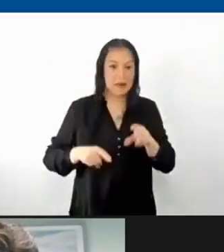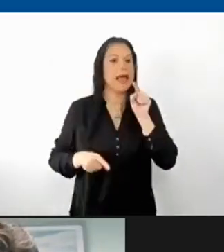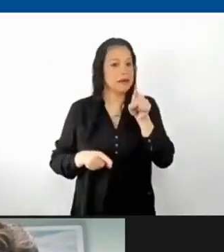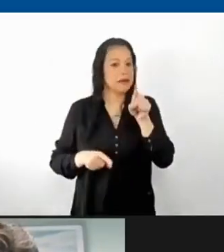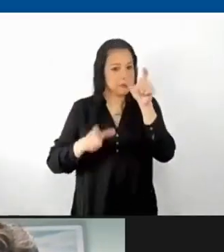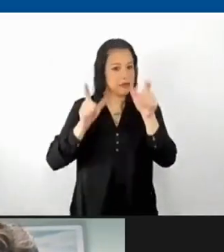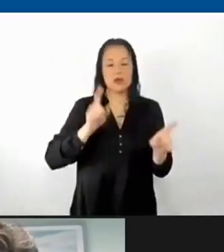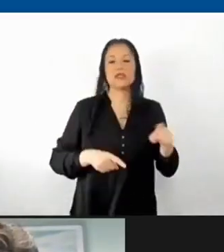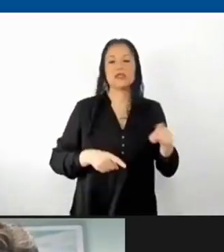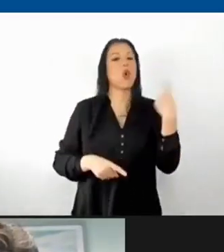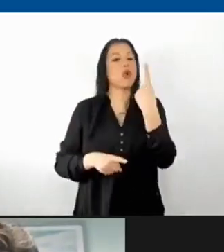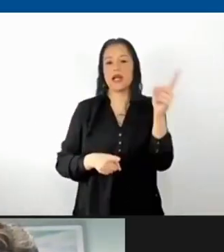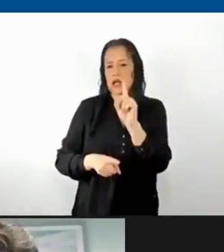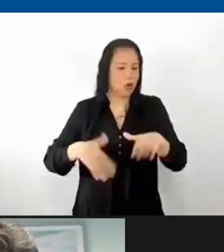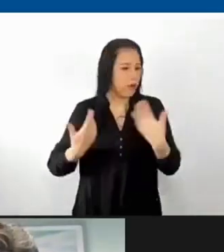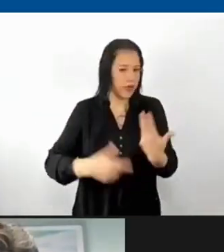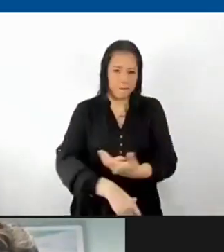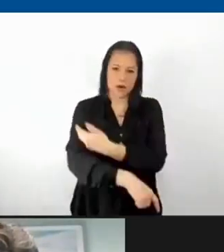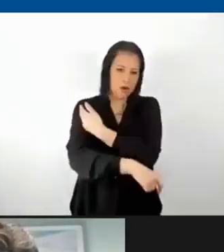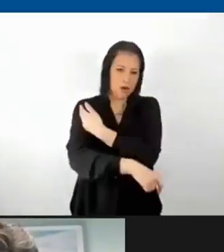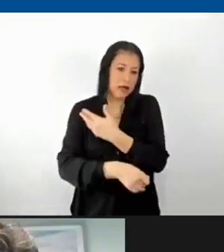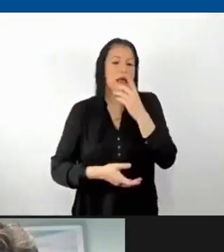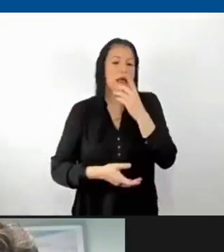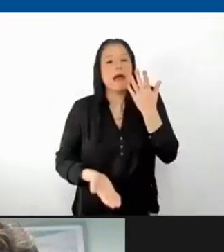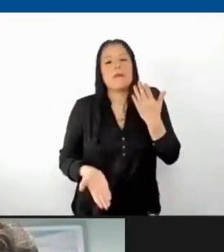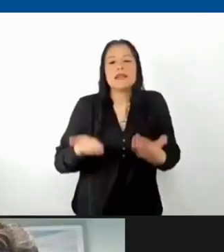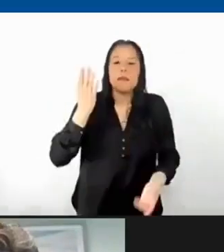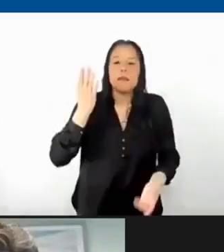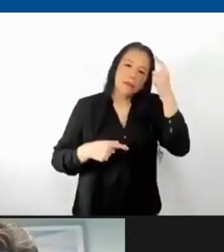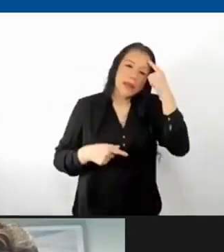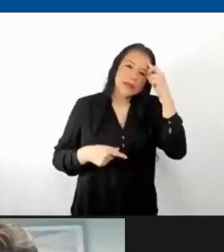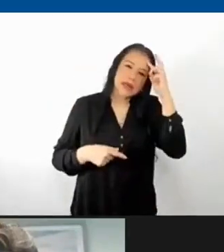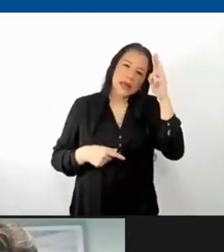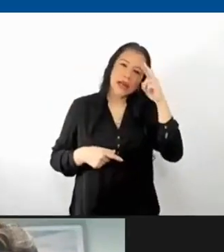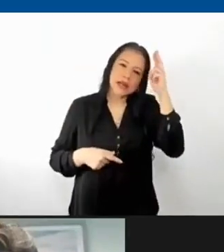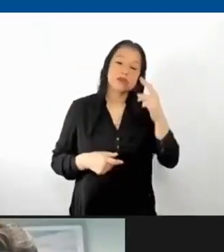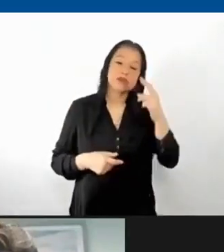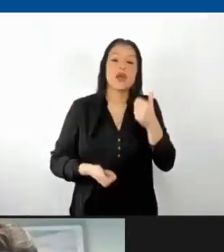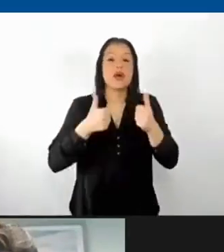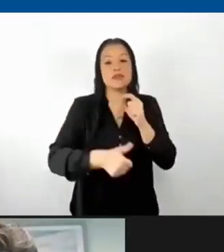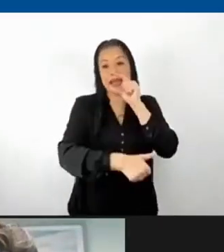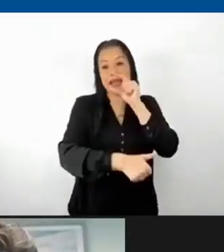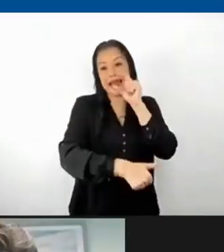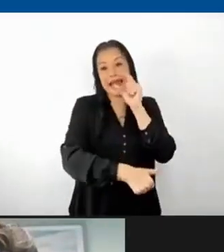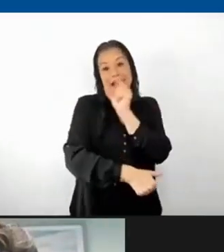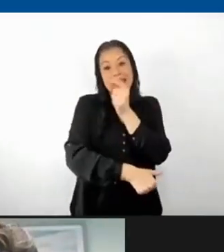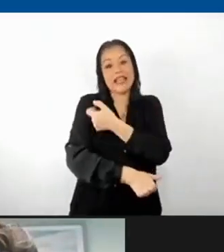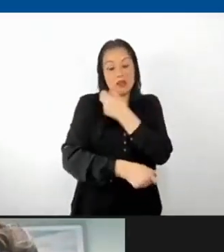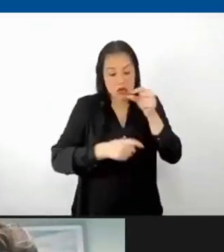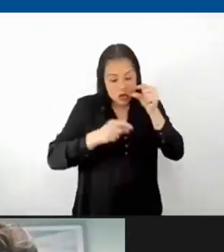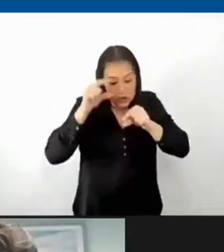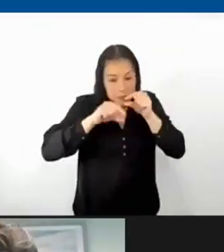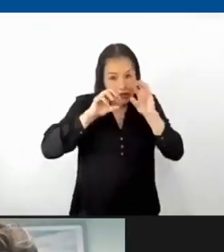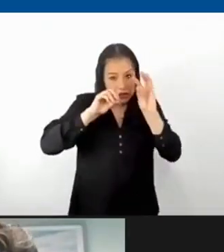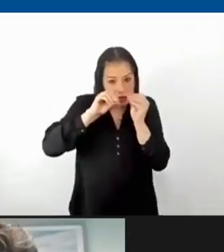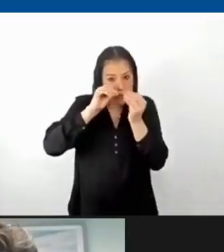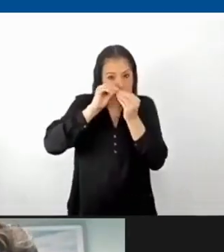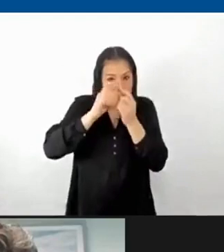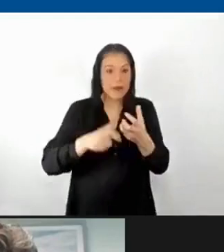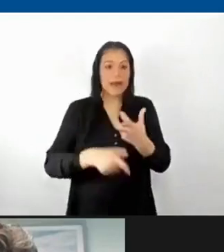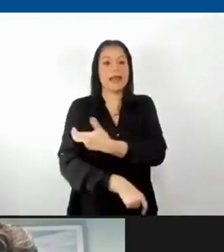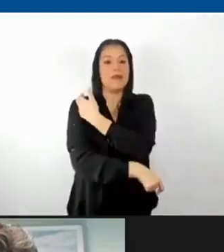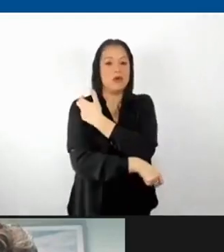las únicas que no deben vacunarse porque se piensa que la razón de la alergia está en el líquido, en los químicos que se colocan para que la